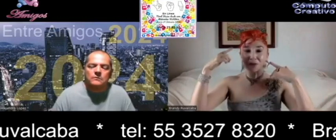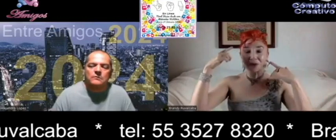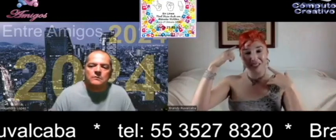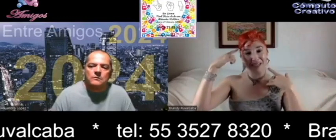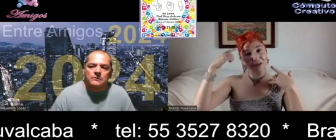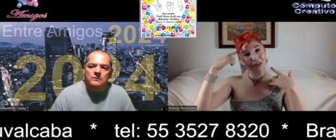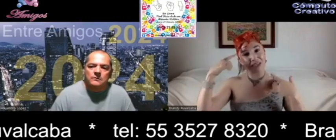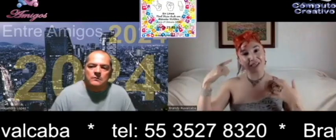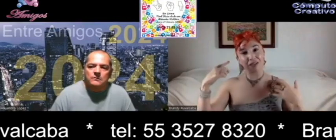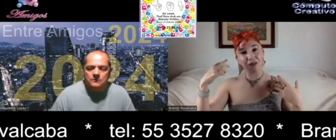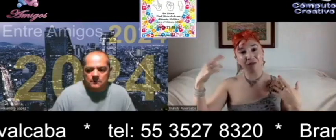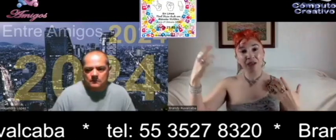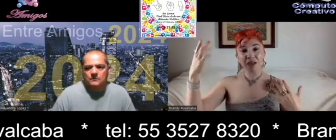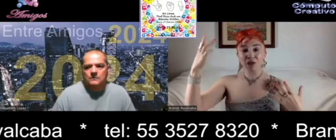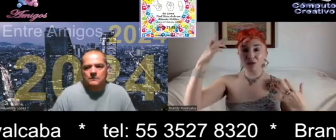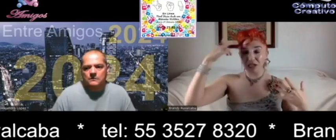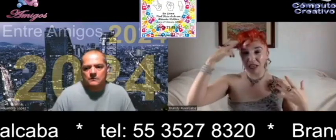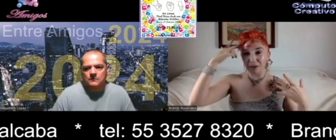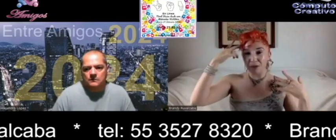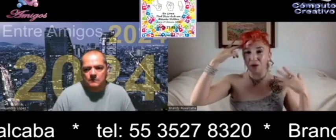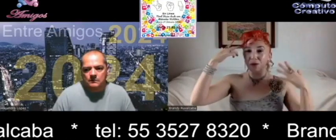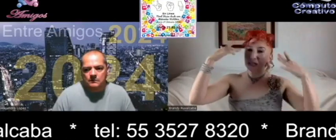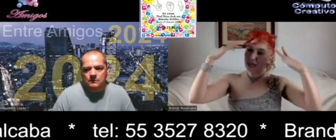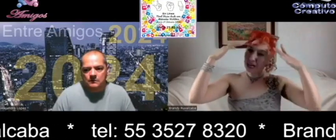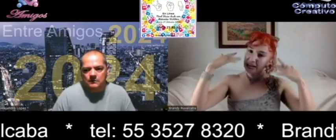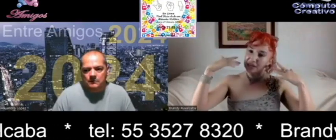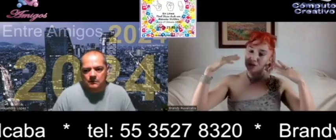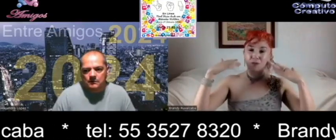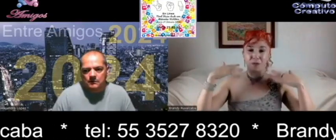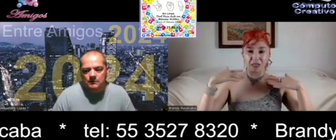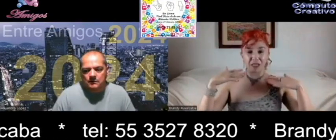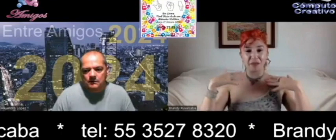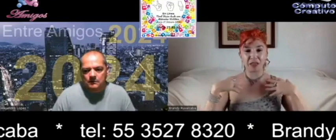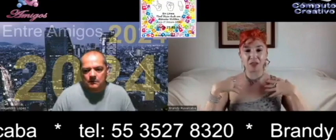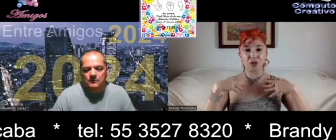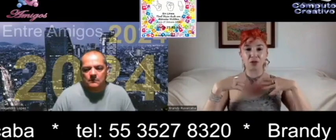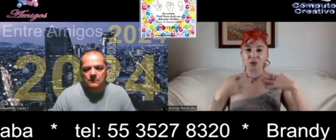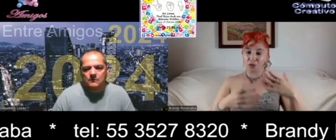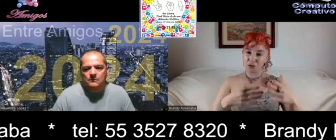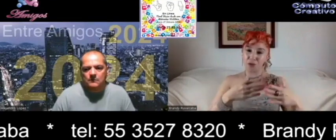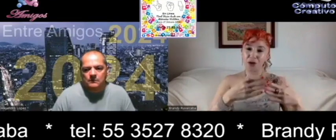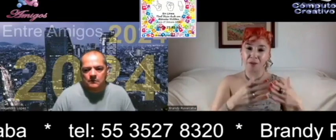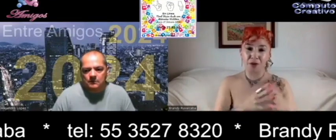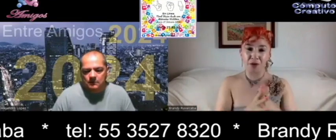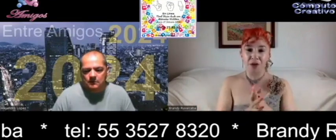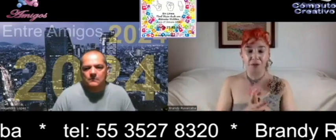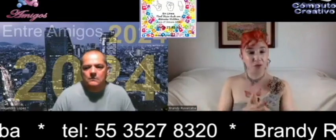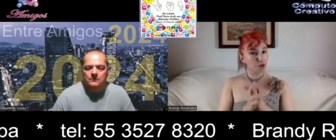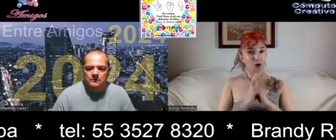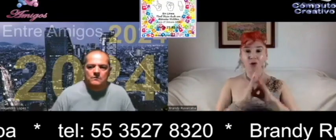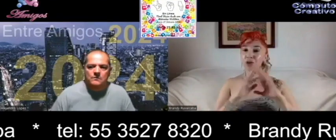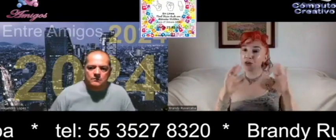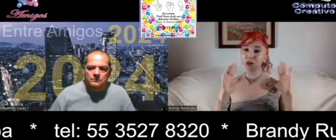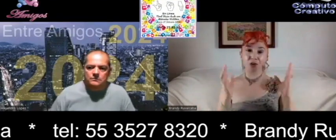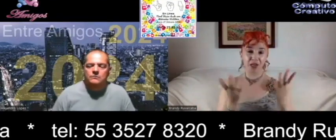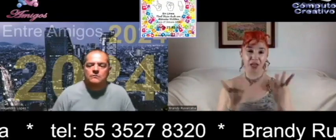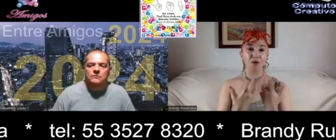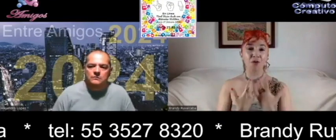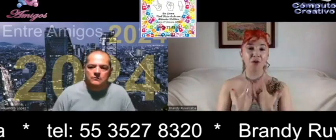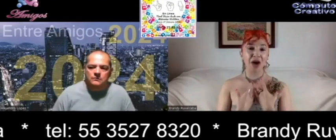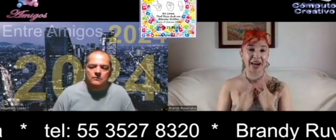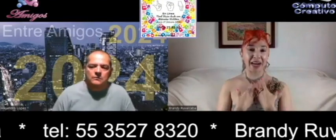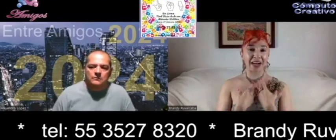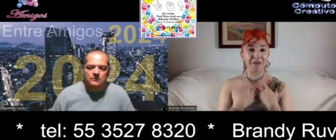ayuda, todo es bueno porque estás conectando tu cerebro, te relajas con tu pensamiento, con tu cuerpo, todo lo